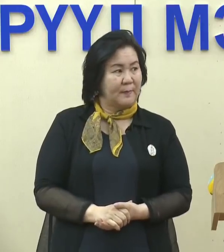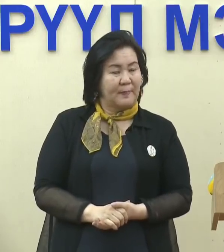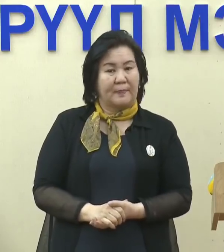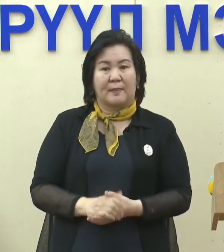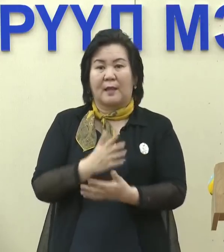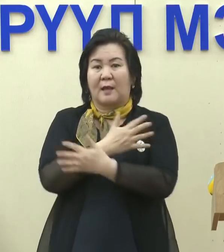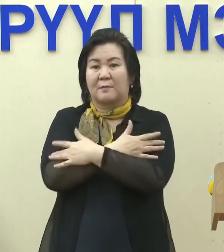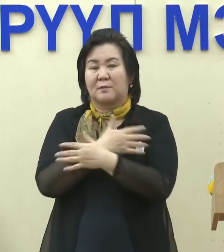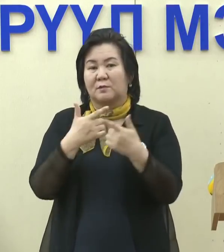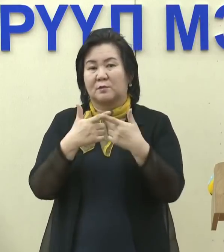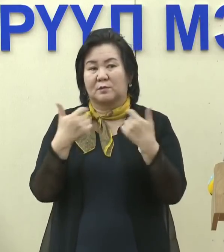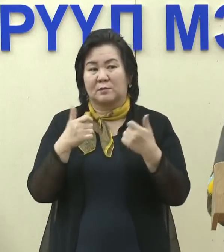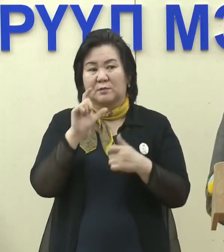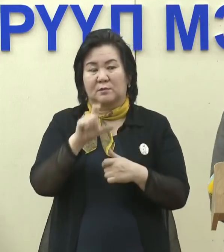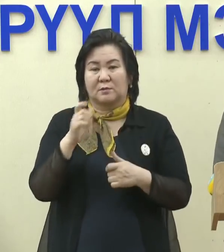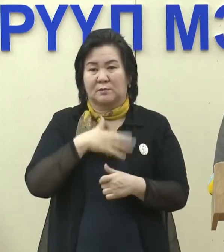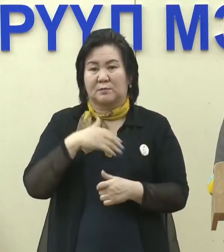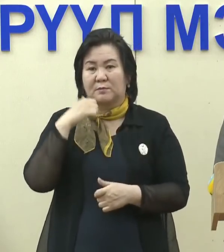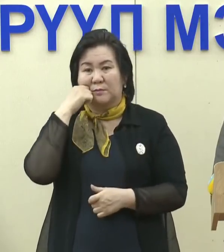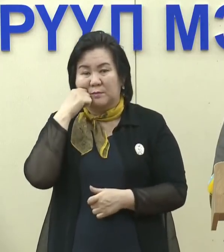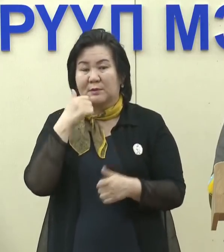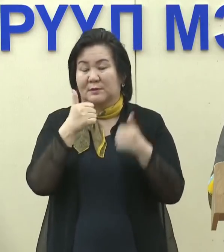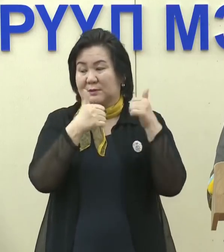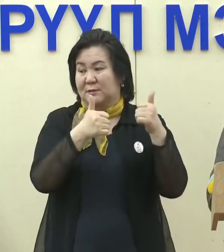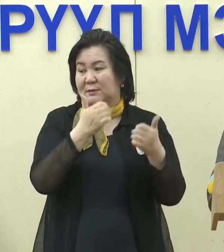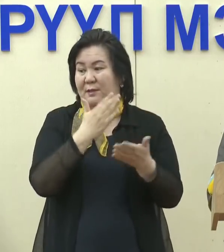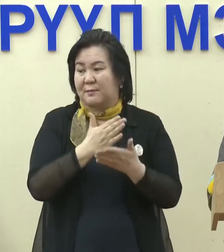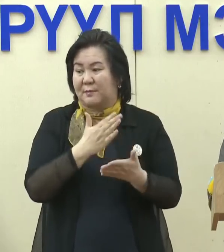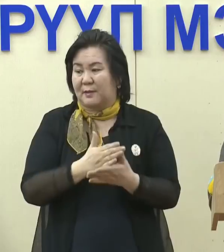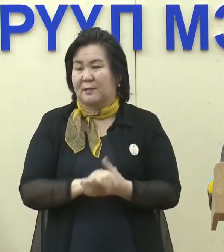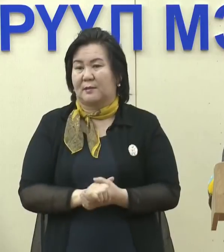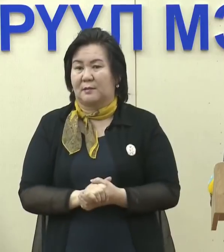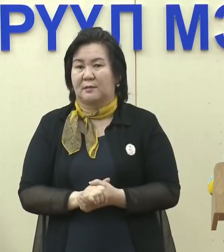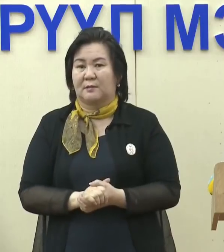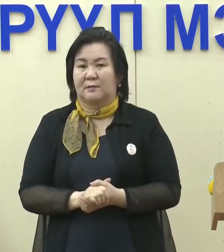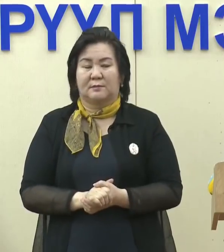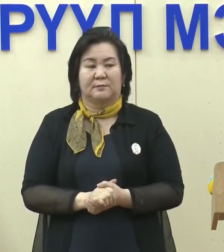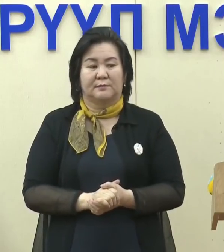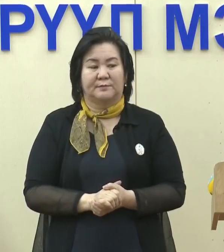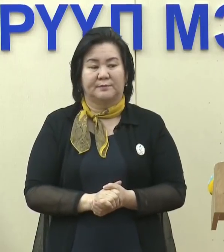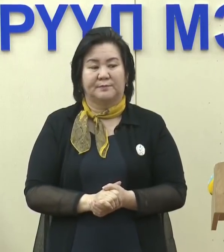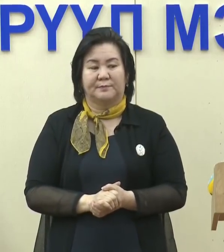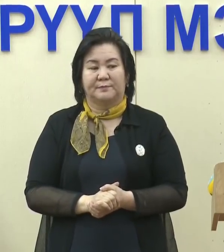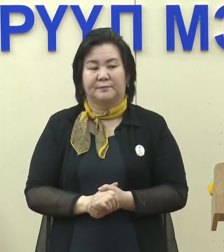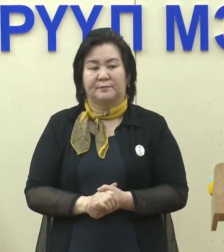амар зочдодод байгаа хүний биеийн байдлууд бол сайн байгаа. За хүнийх нь тоо би одоо